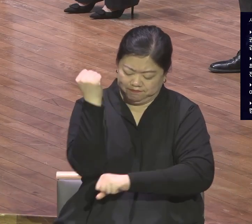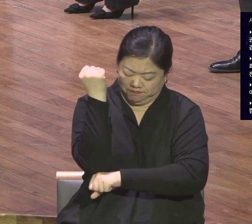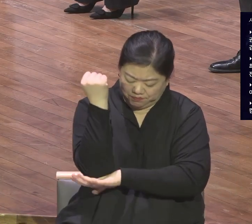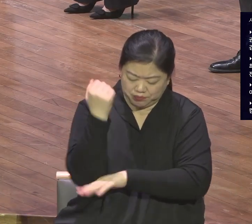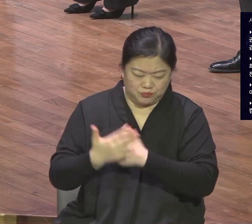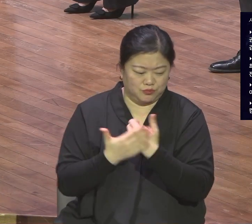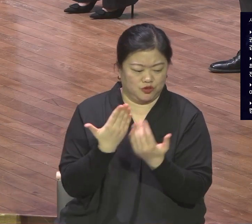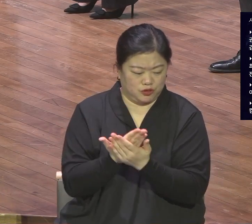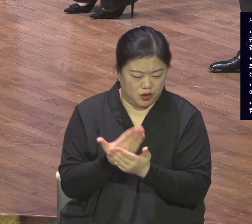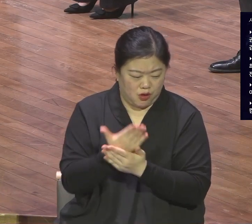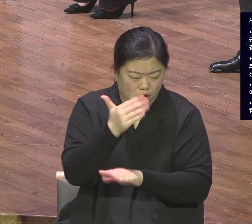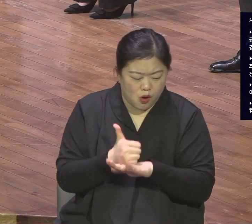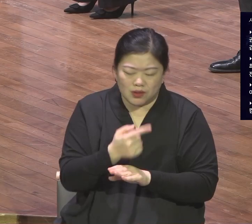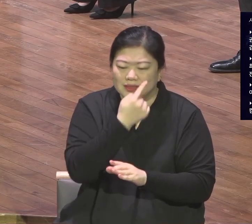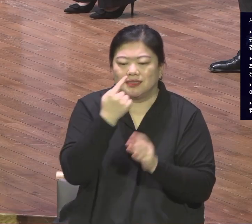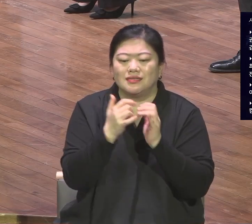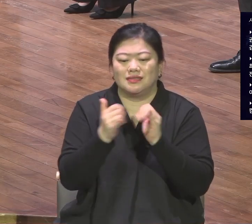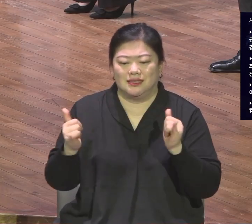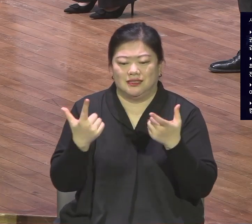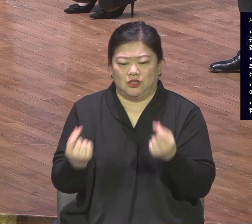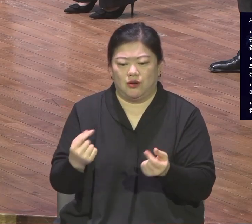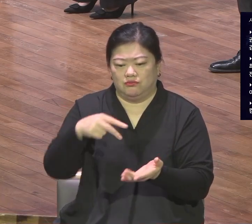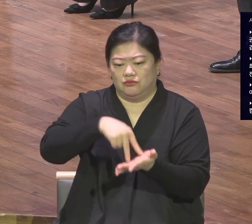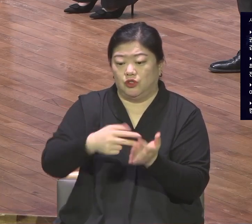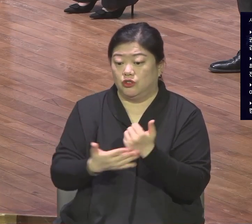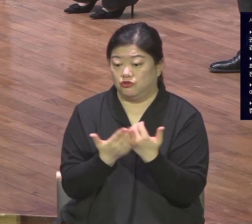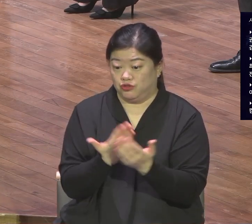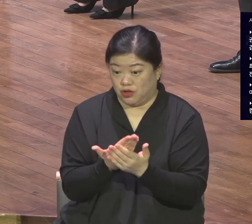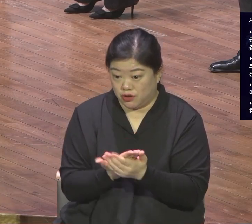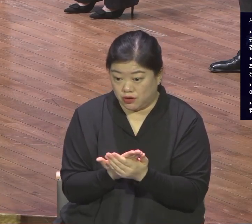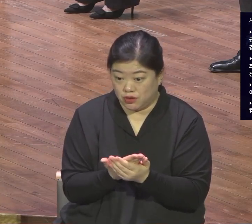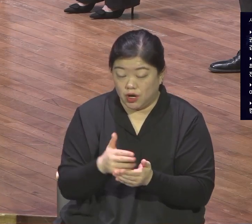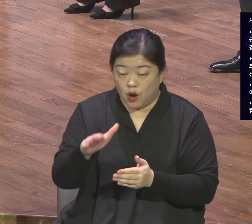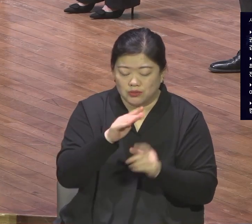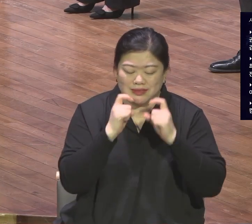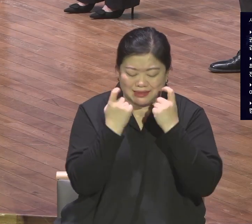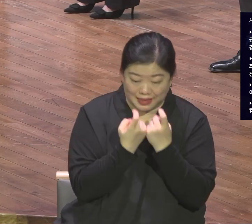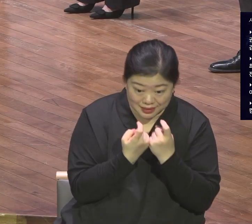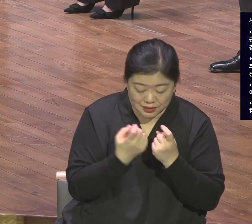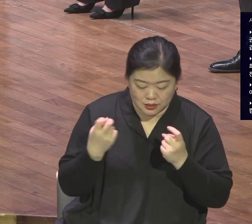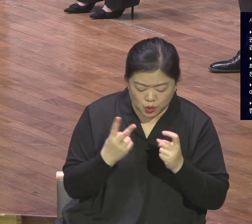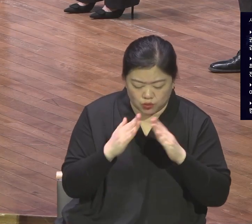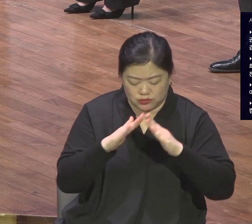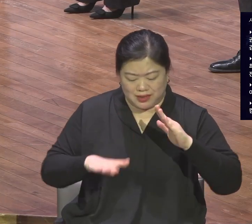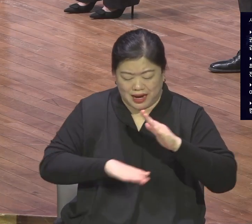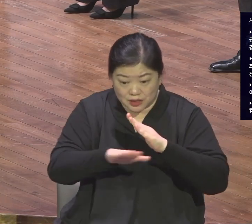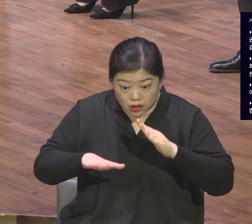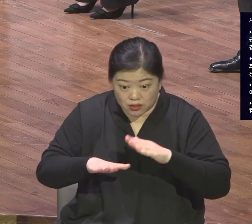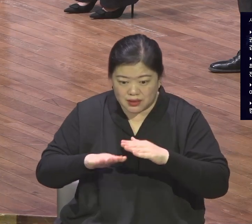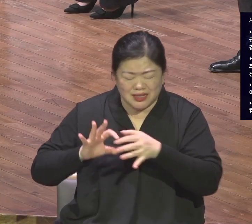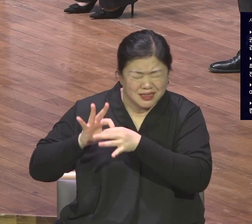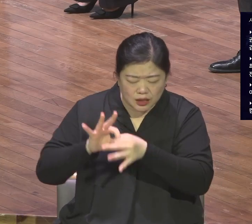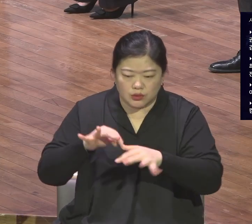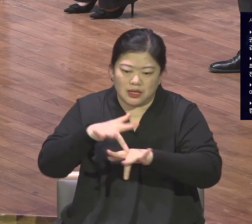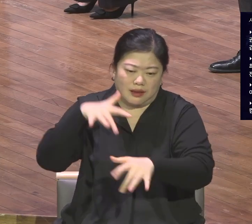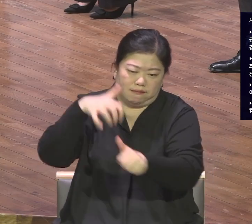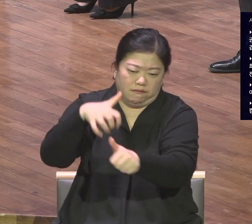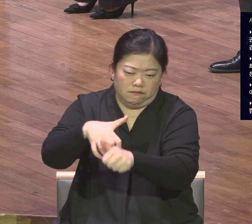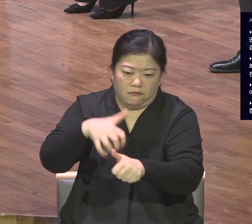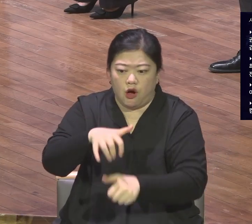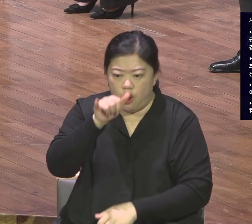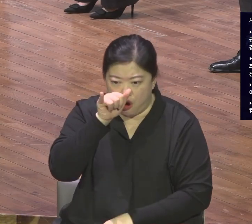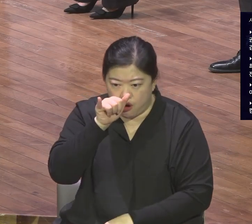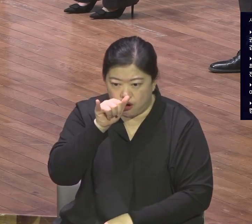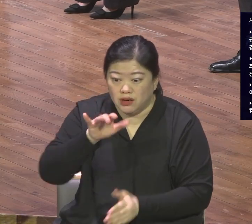치유의 증인으로 서게 하여 주시옵소서. 개인과 가정을 위해 사단이 생각과 마음을 공격할 것이라 하셨습니다. 말씀으로